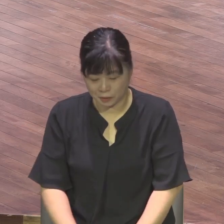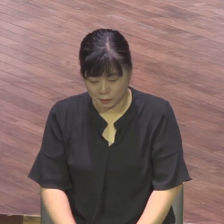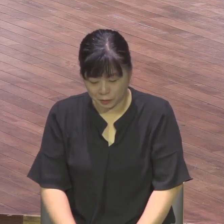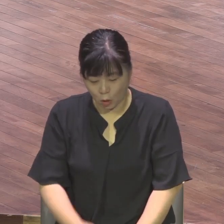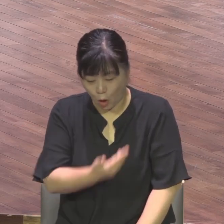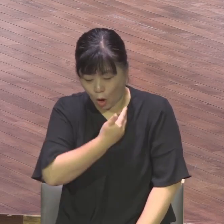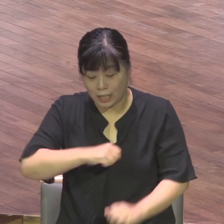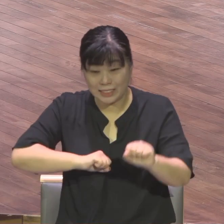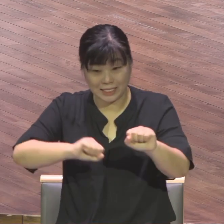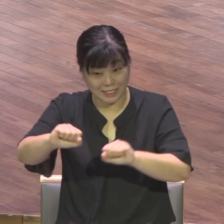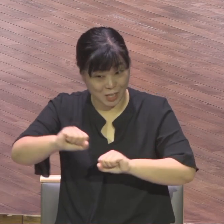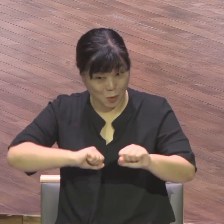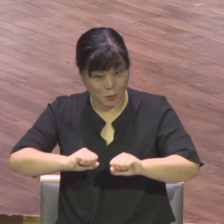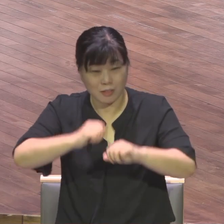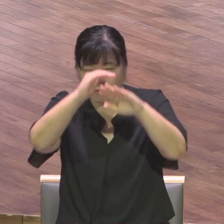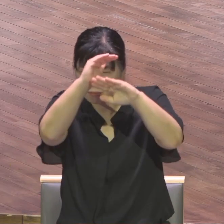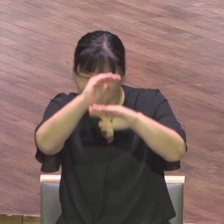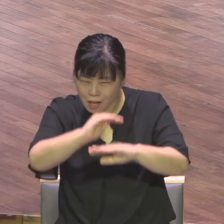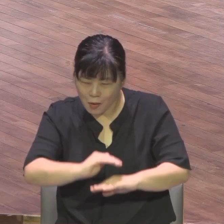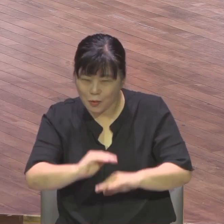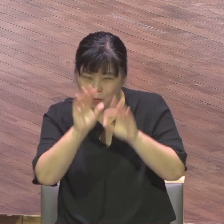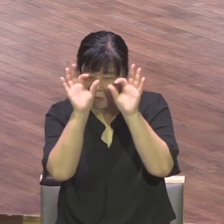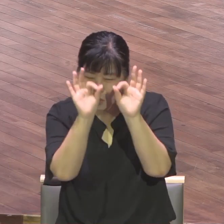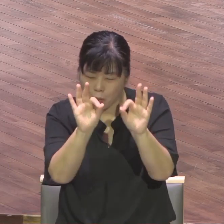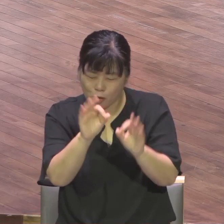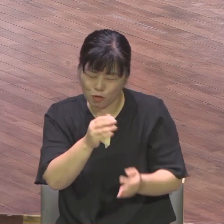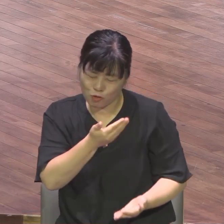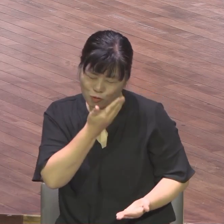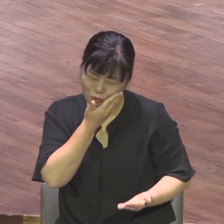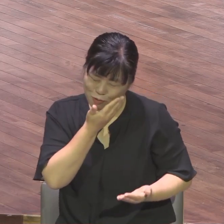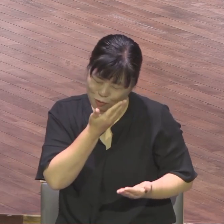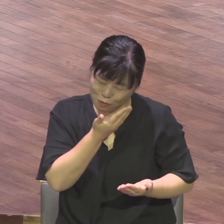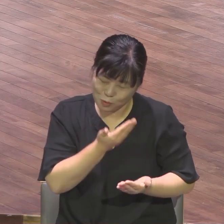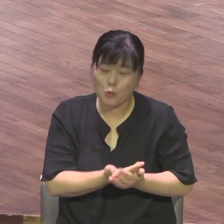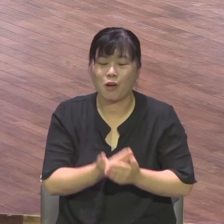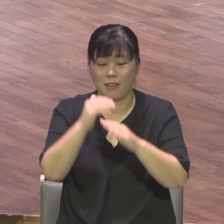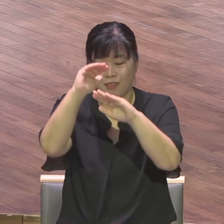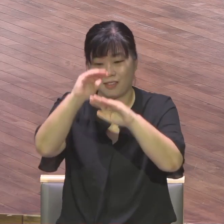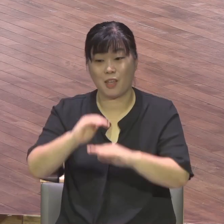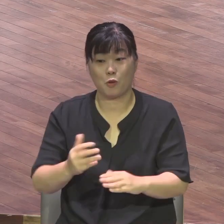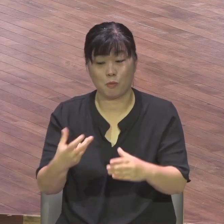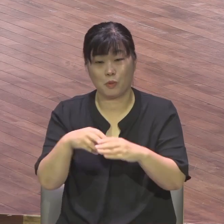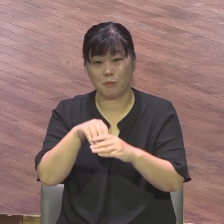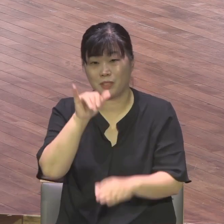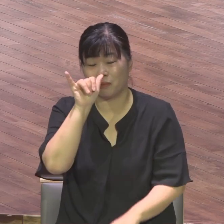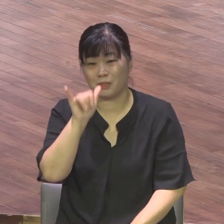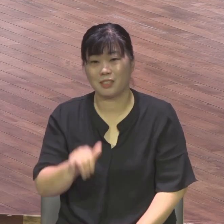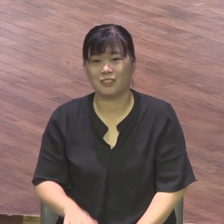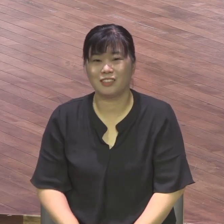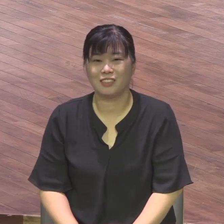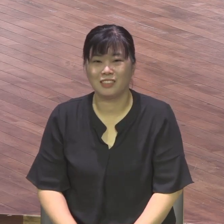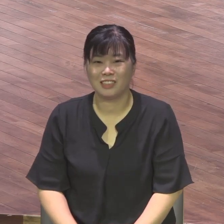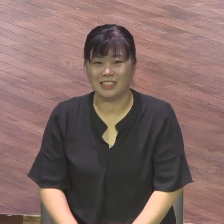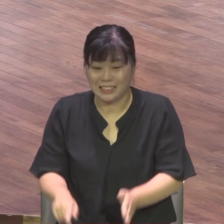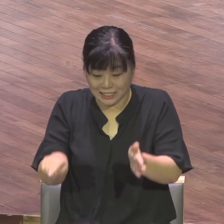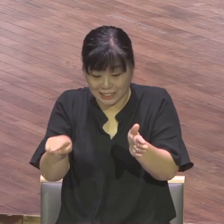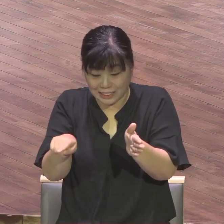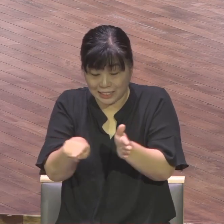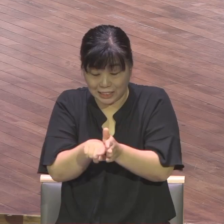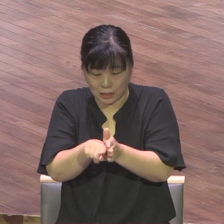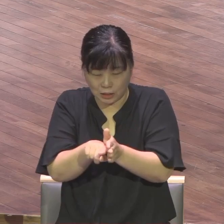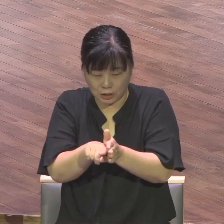사도행전의 구조상 아주 중요한 의미를 담고 있습니다. 신학자들은